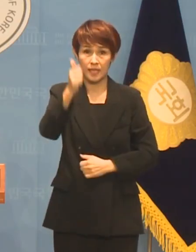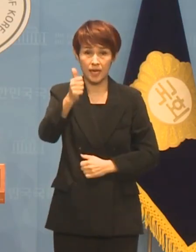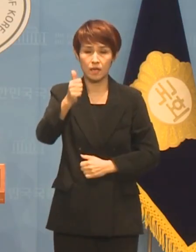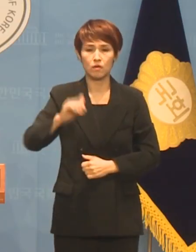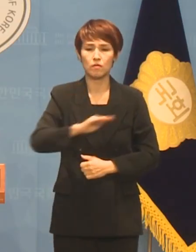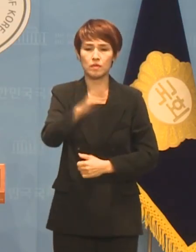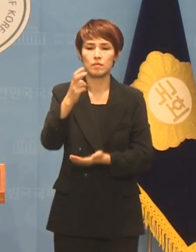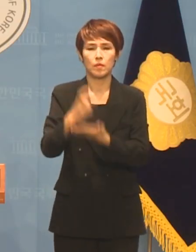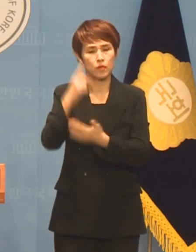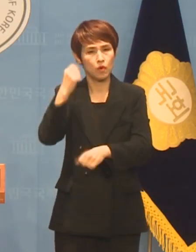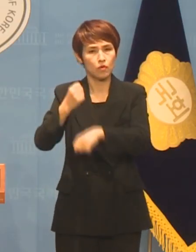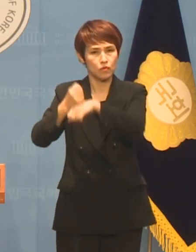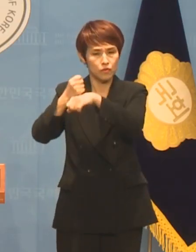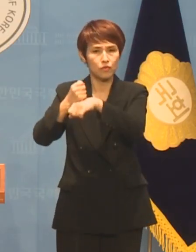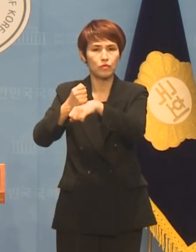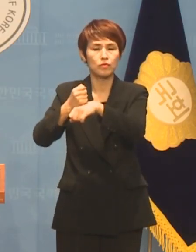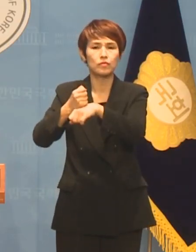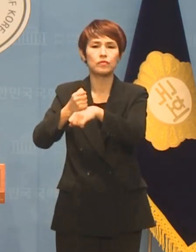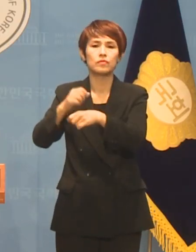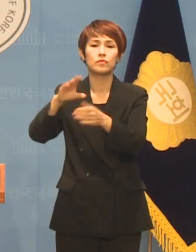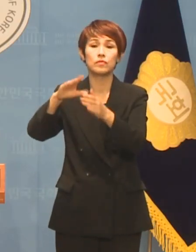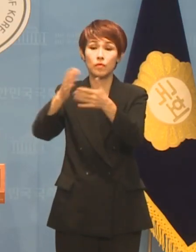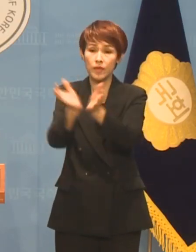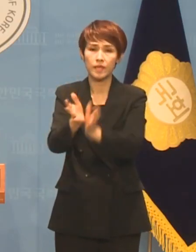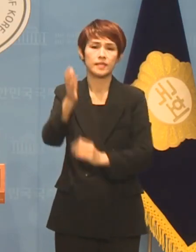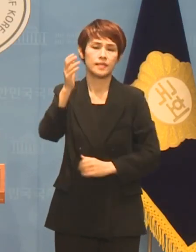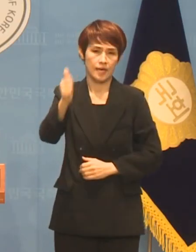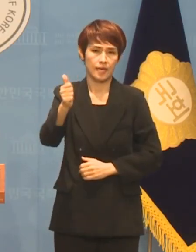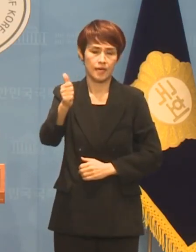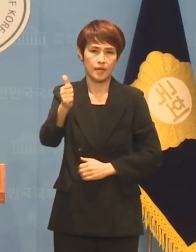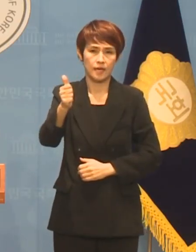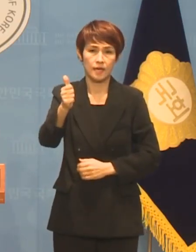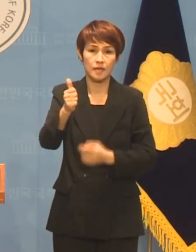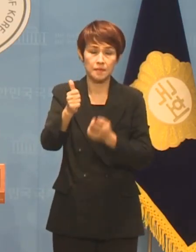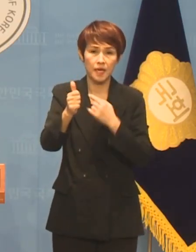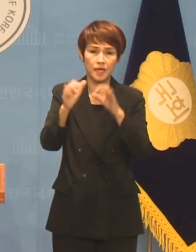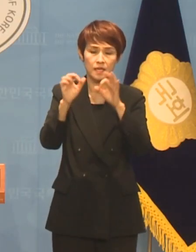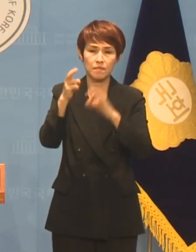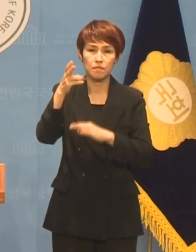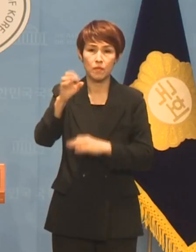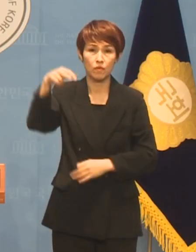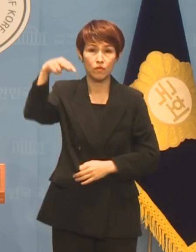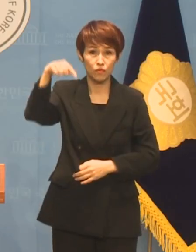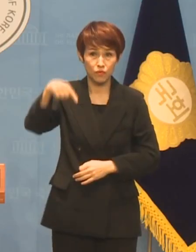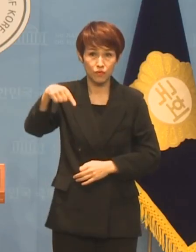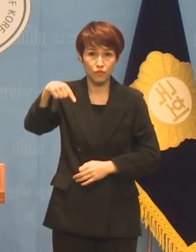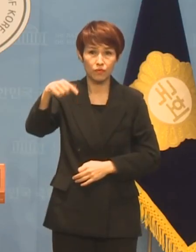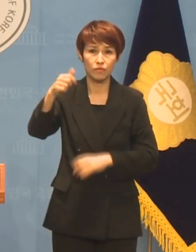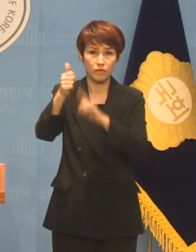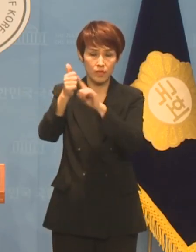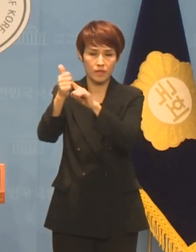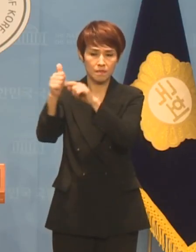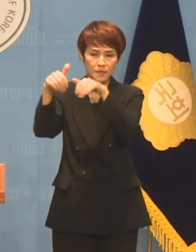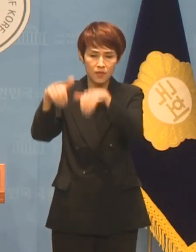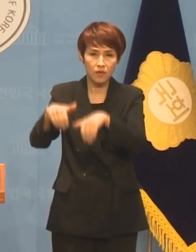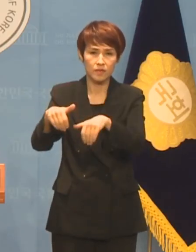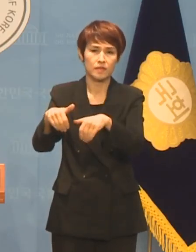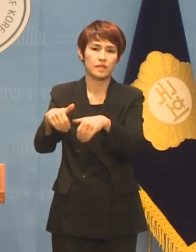우리법연구회 초대 회장이었다고 하는 김명수 전 대법원장의 비서실장이라고